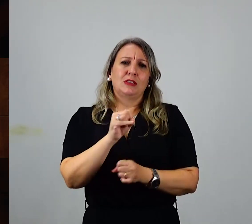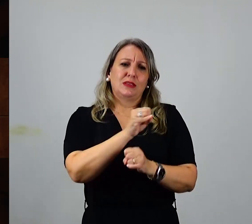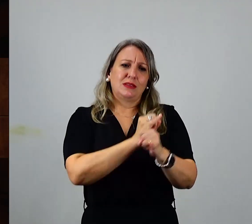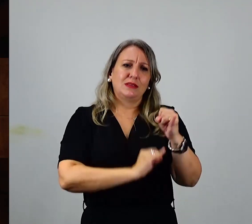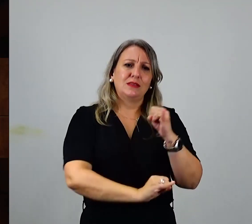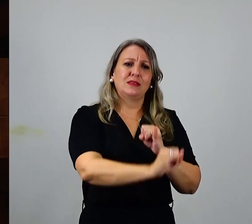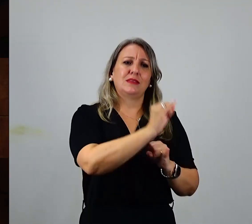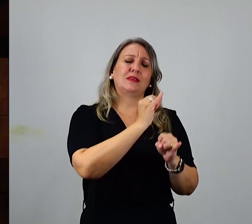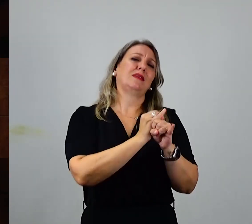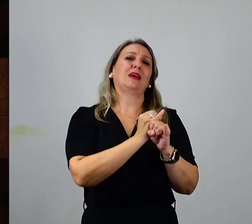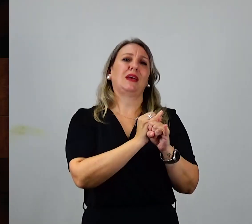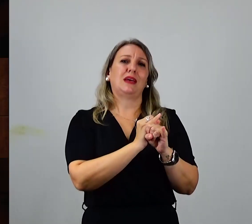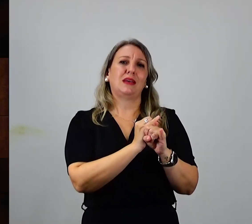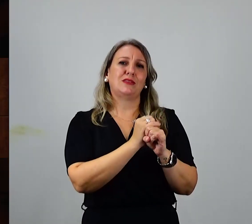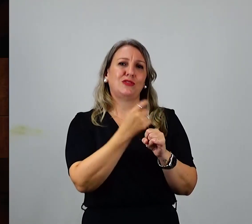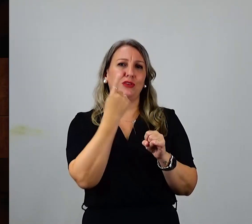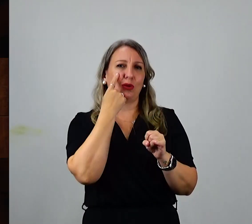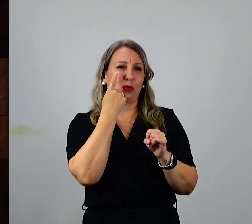vocês nunca fazem,